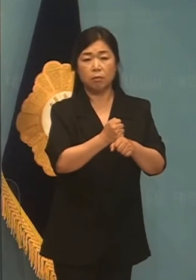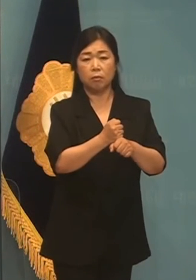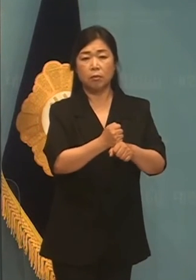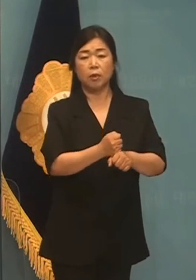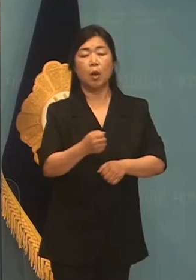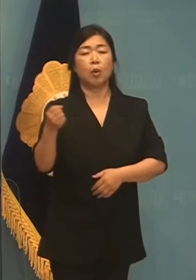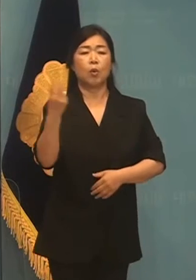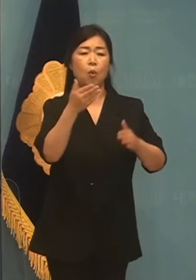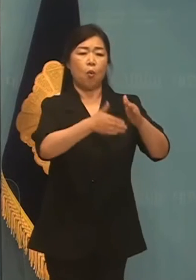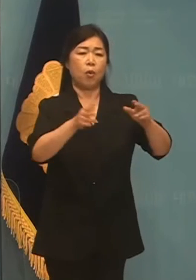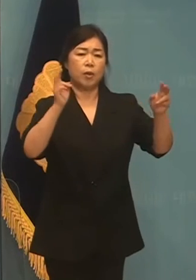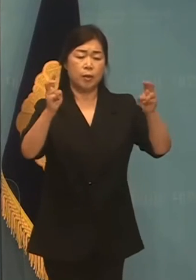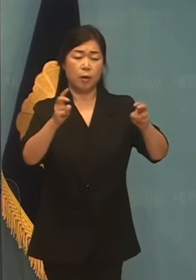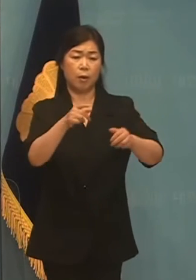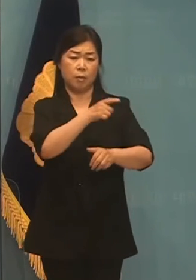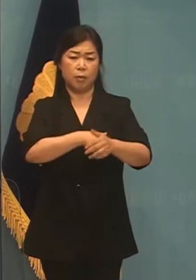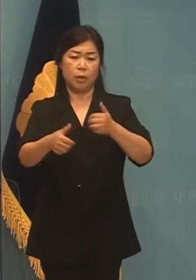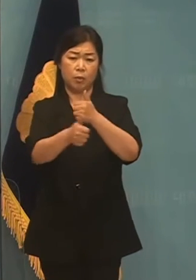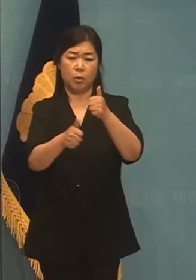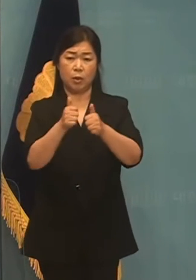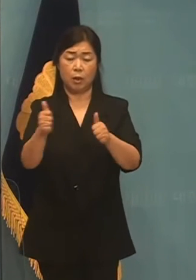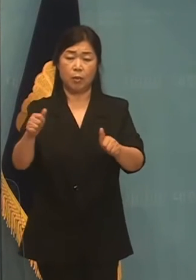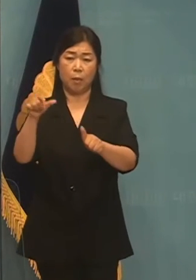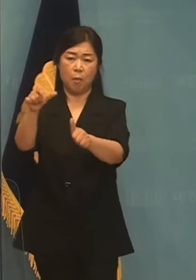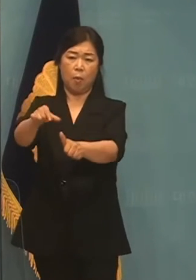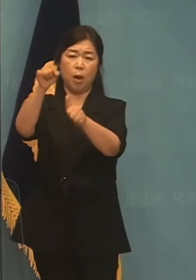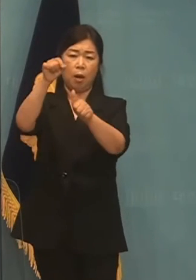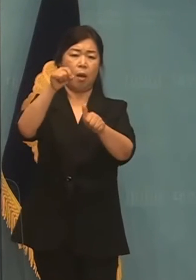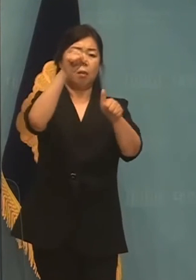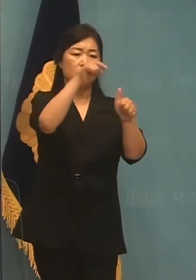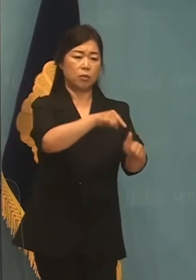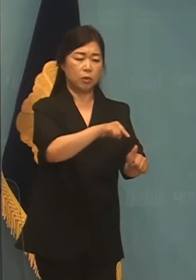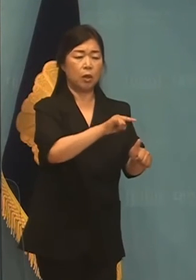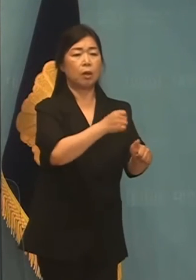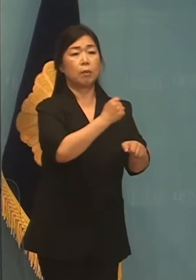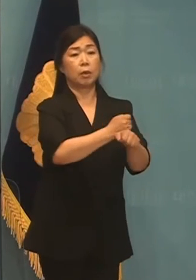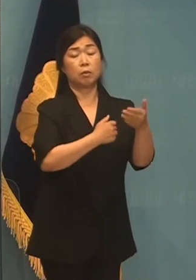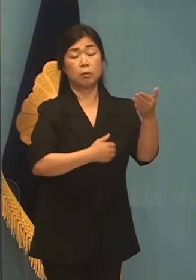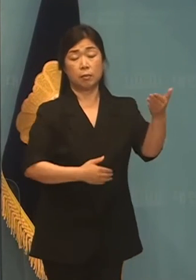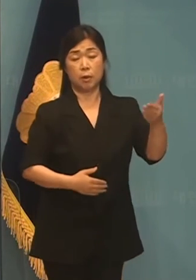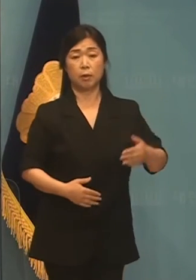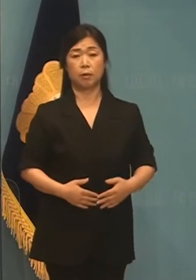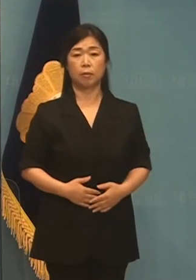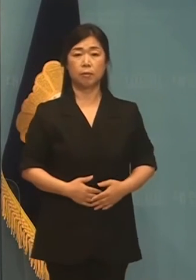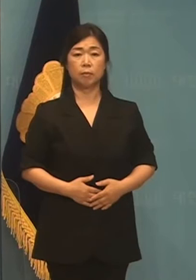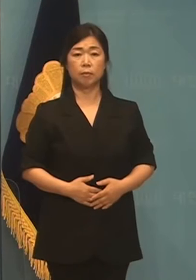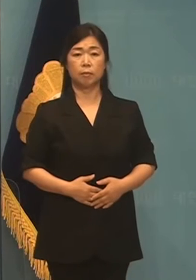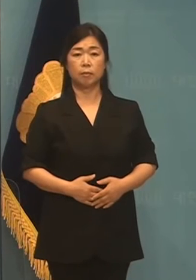채우고 공적 임원을 낙하산으로 꽂아 놓았습니다.